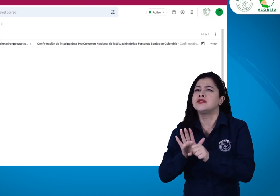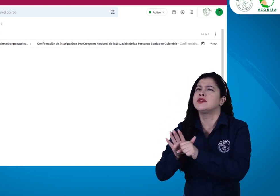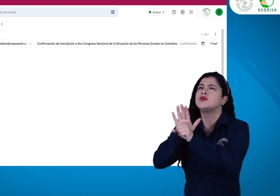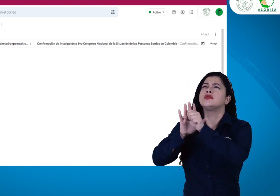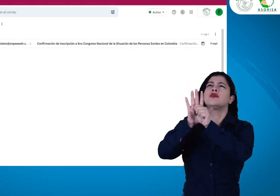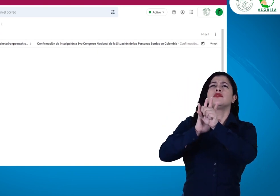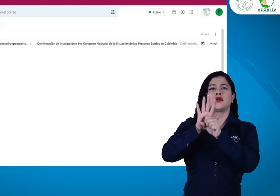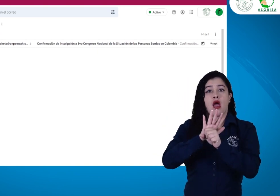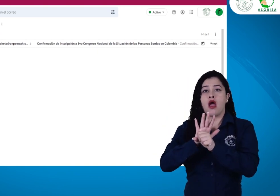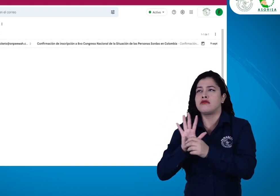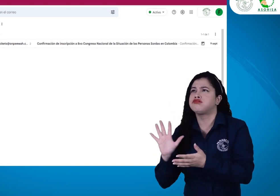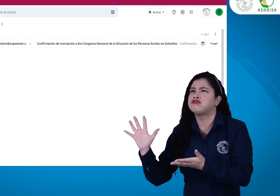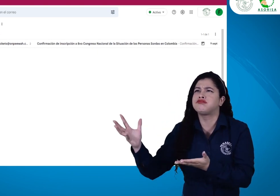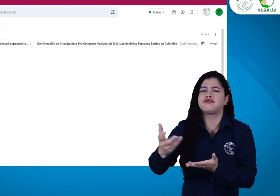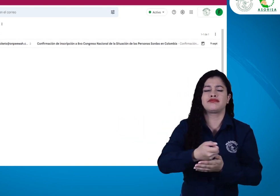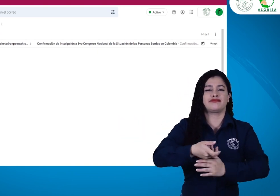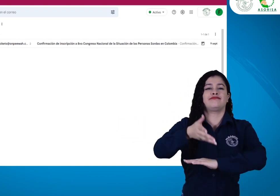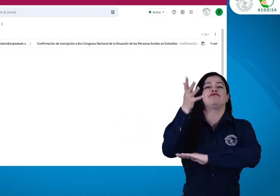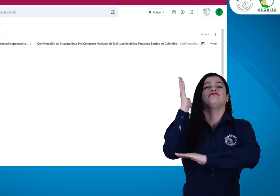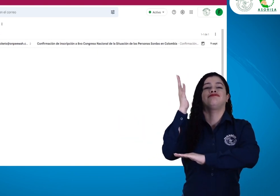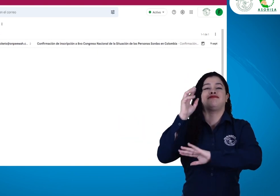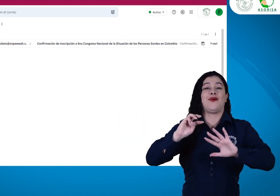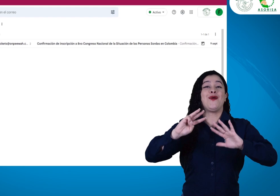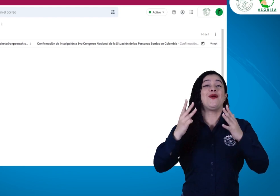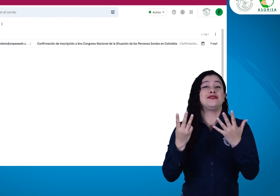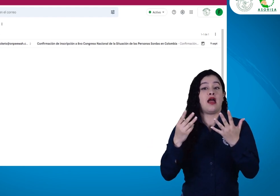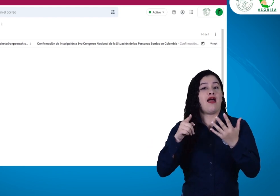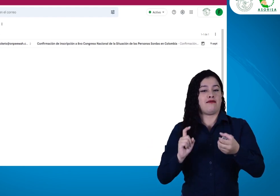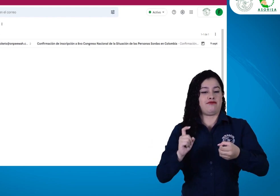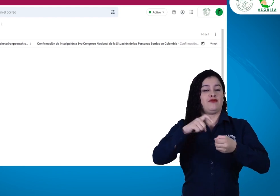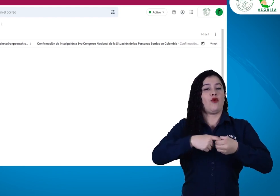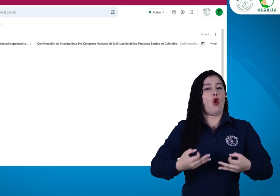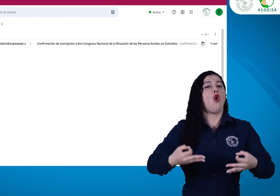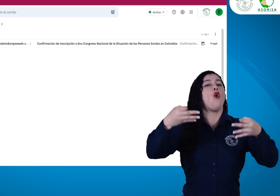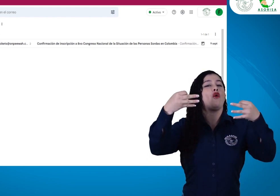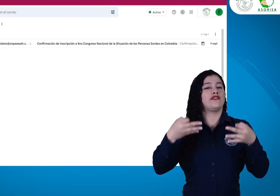Congreso Nacional de la situación de las personas sordas en Colombia